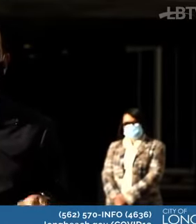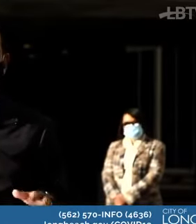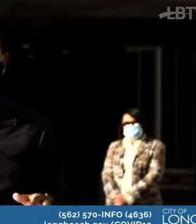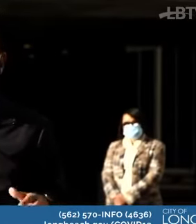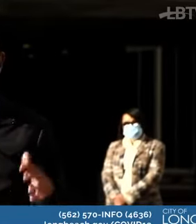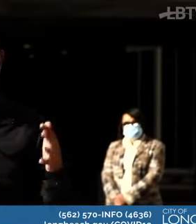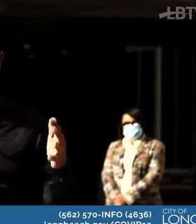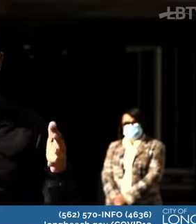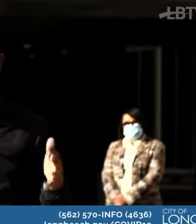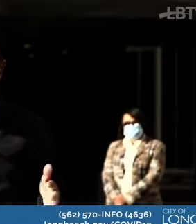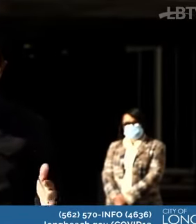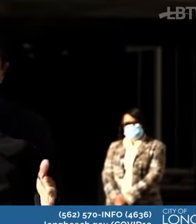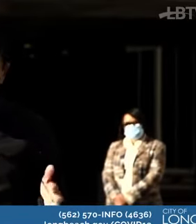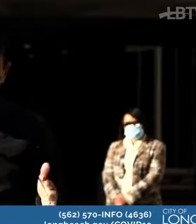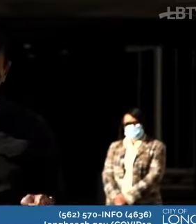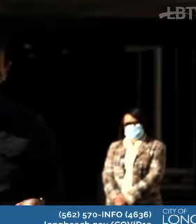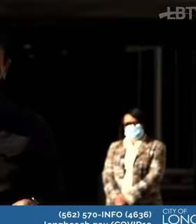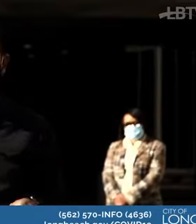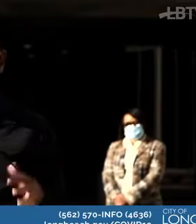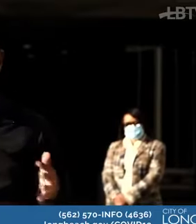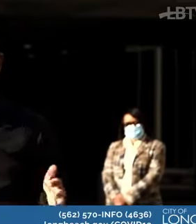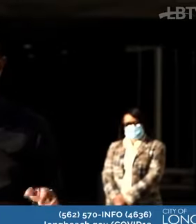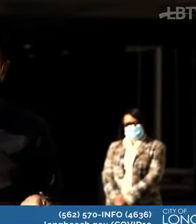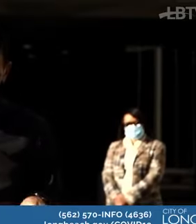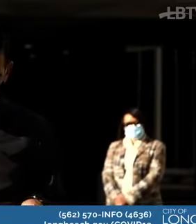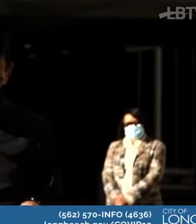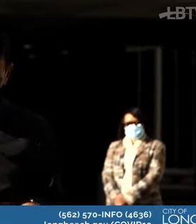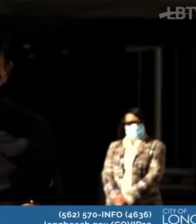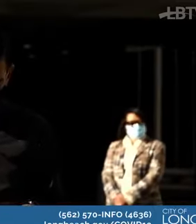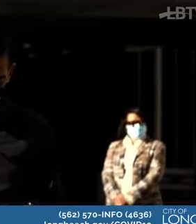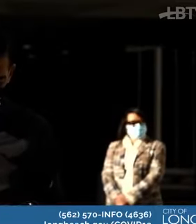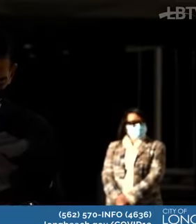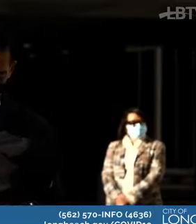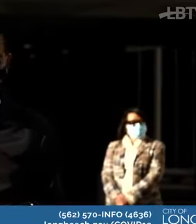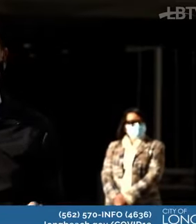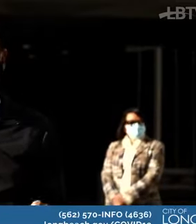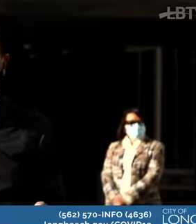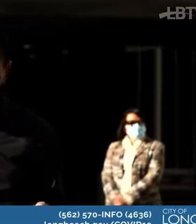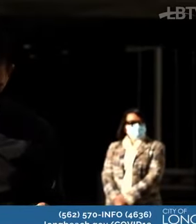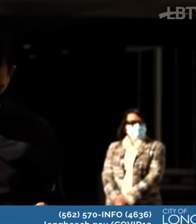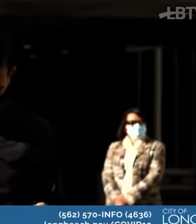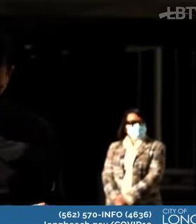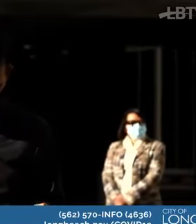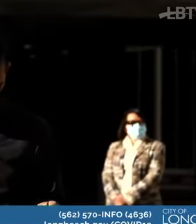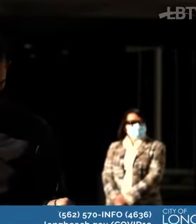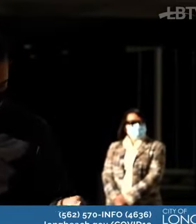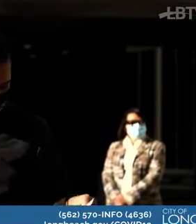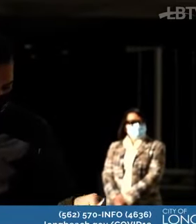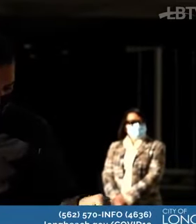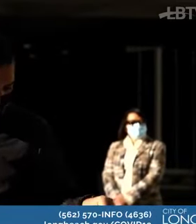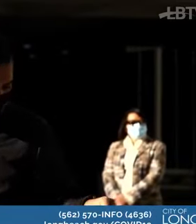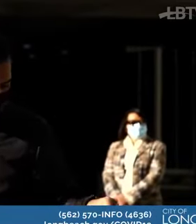que gente en este hospital y en otros también hubieran recibido esta vacuna.